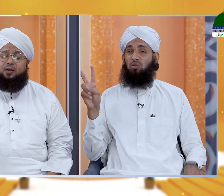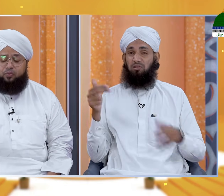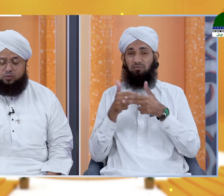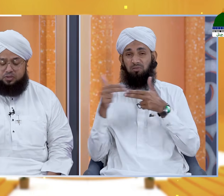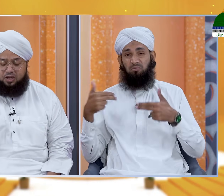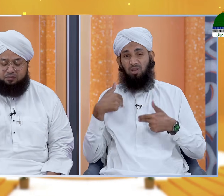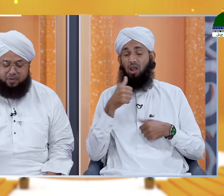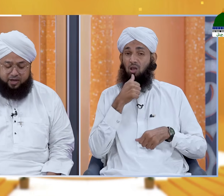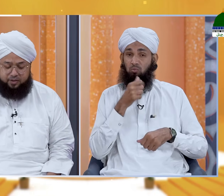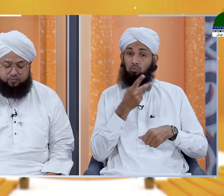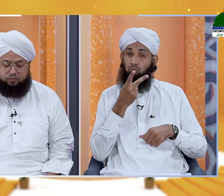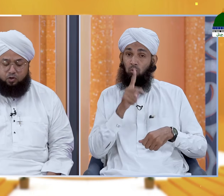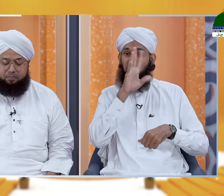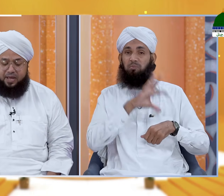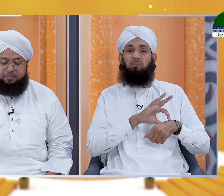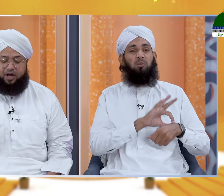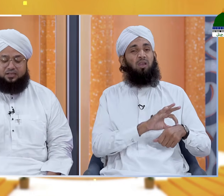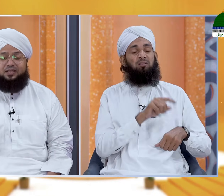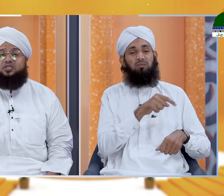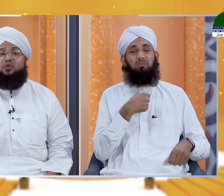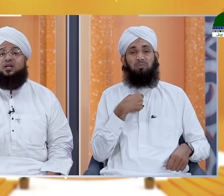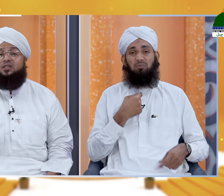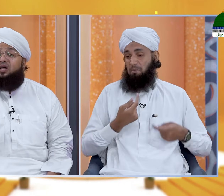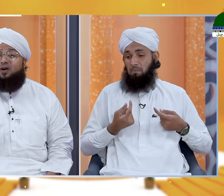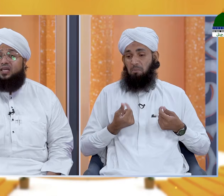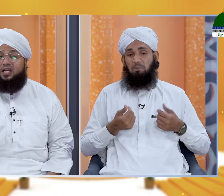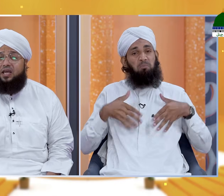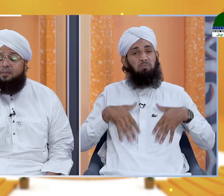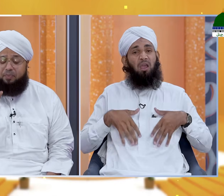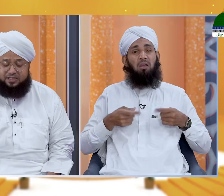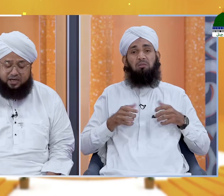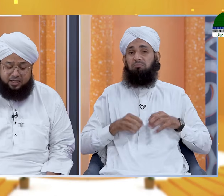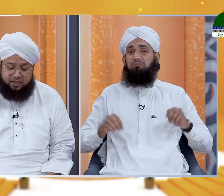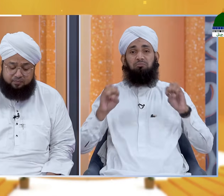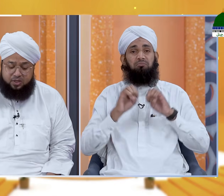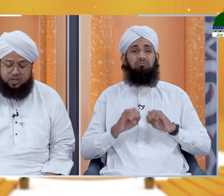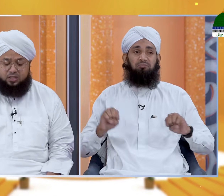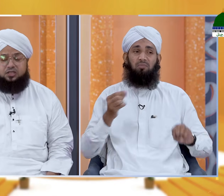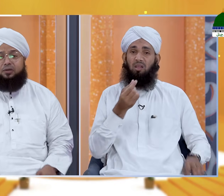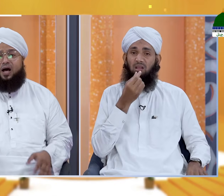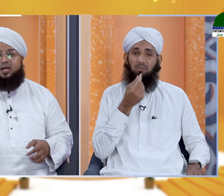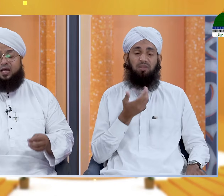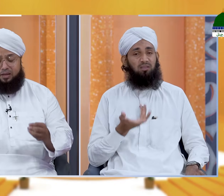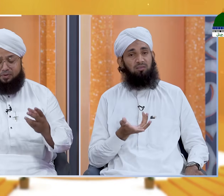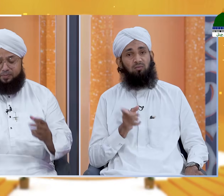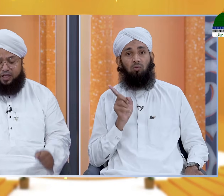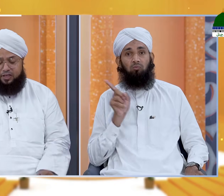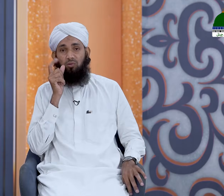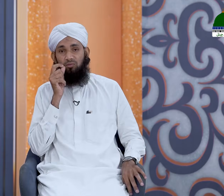ابو سخت بیمار ہیں اور میرے پاس اس وقت دوا کے لیے پیسے نہیں ہیں۔ جمال نے ہمت بندھائی،